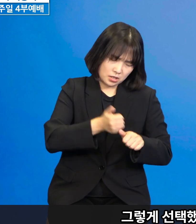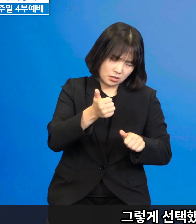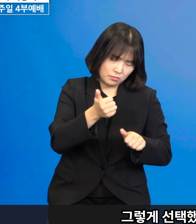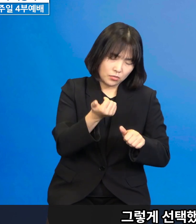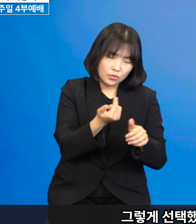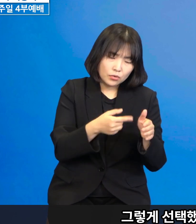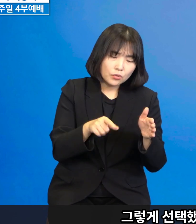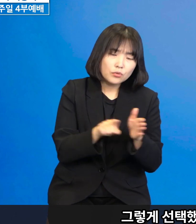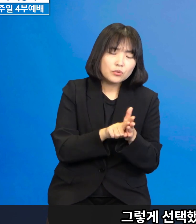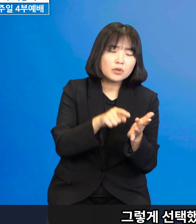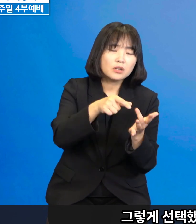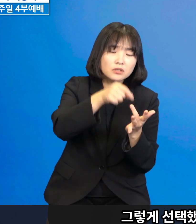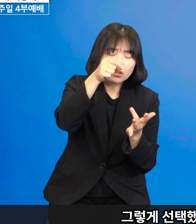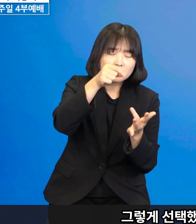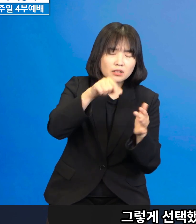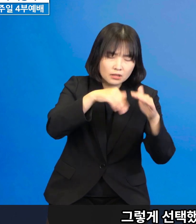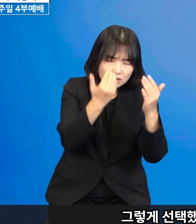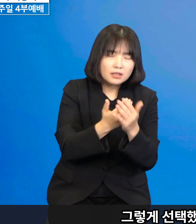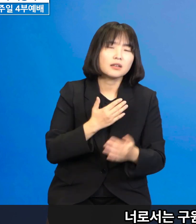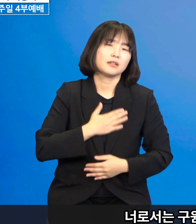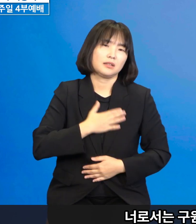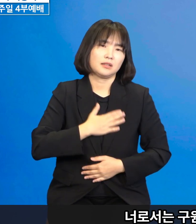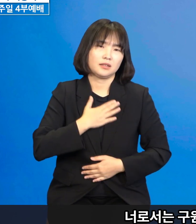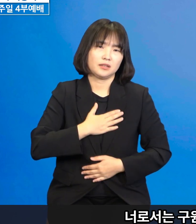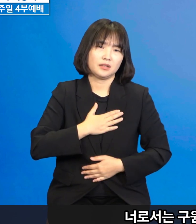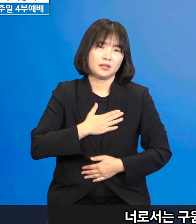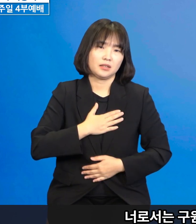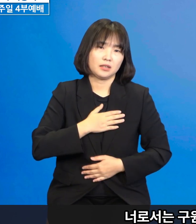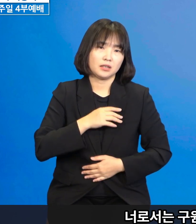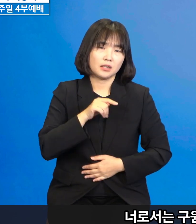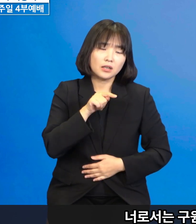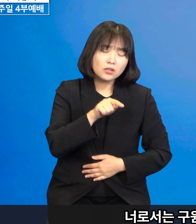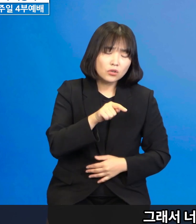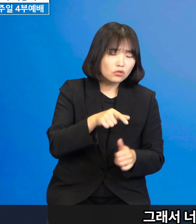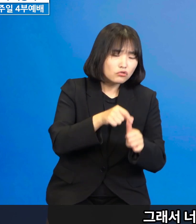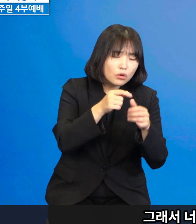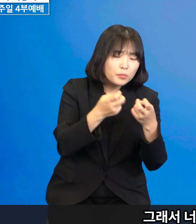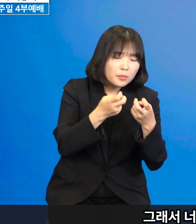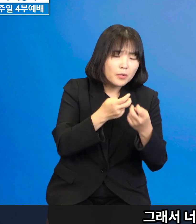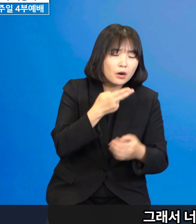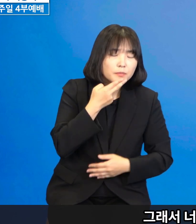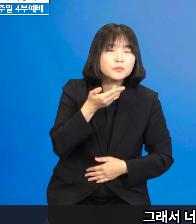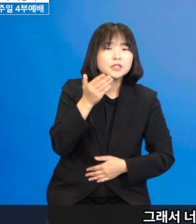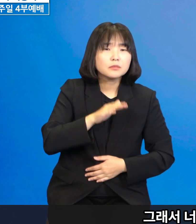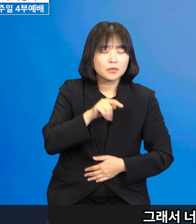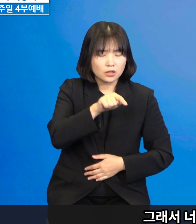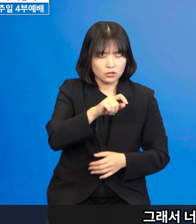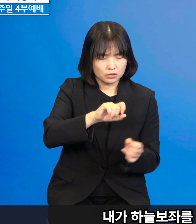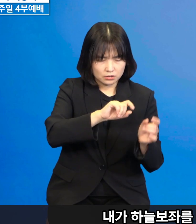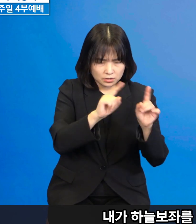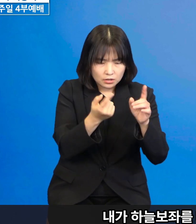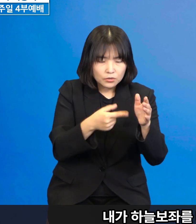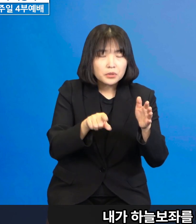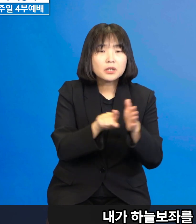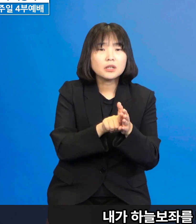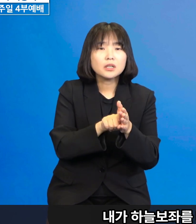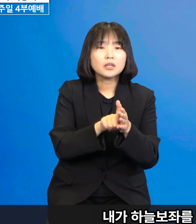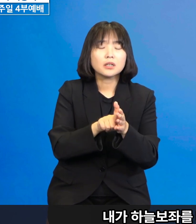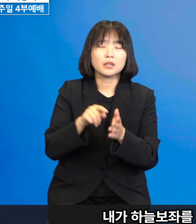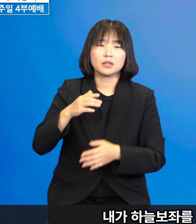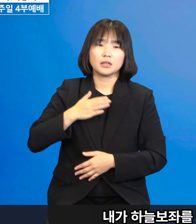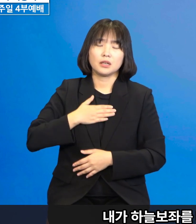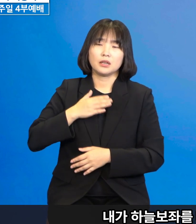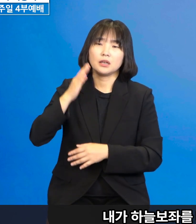그렇게 선택했던 거 나도 다 알아. 너로서는 구원의 방법이 없지만 그래서 너를 살리기 위해 내가 하늘